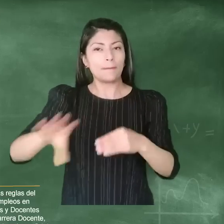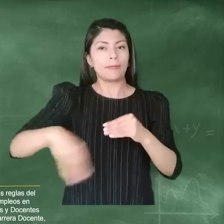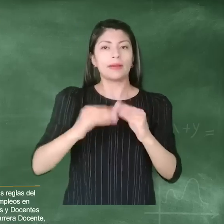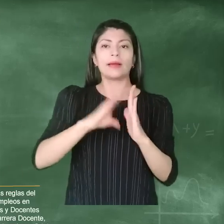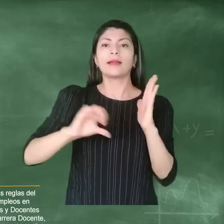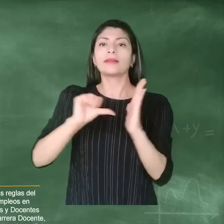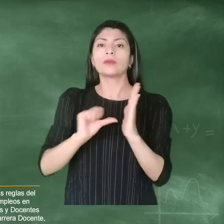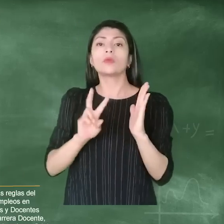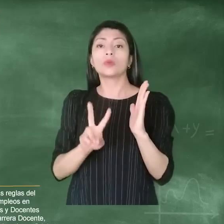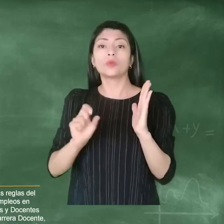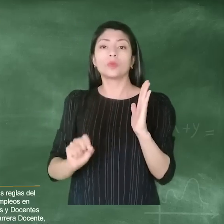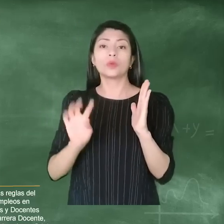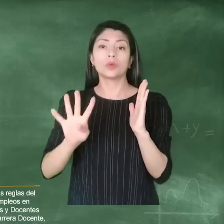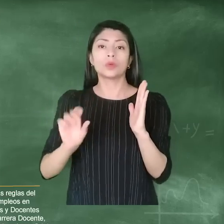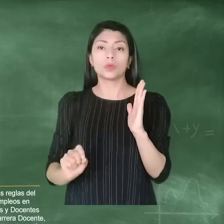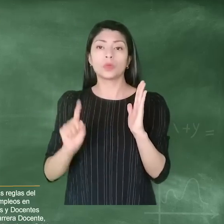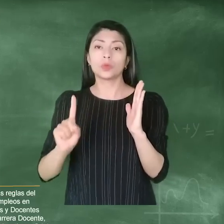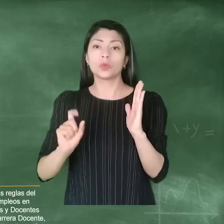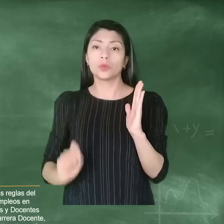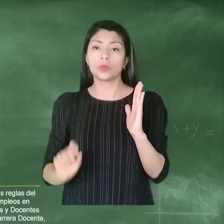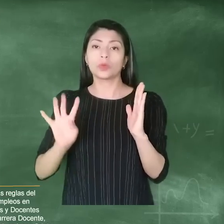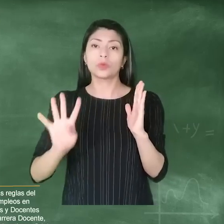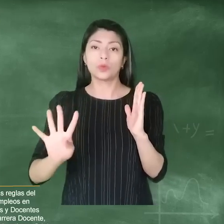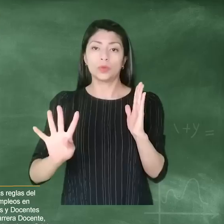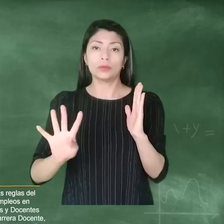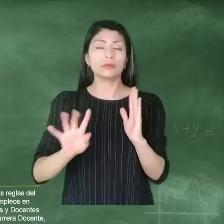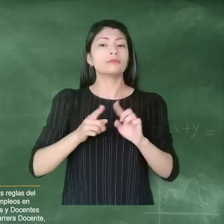otra parte, el artículo